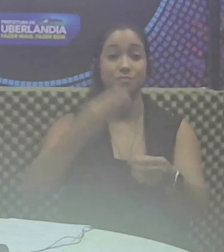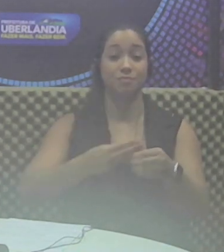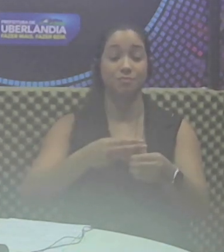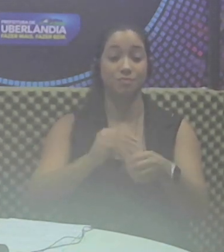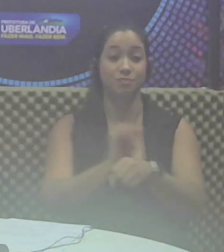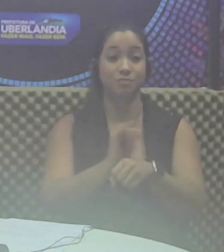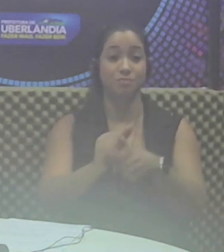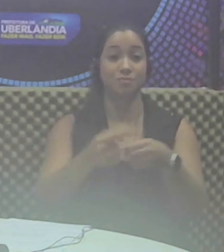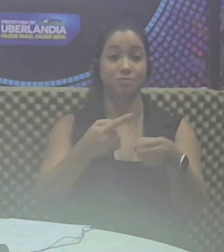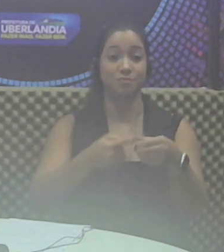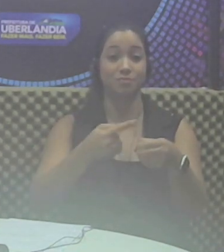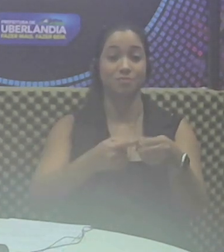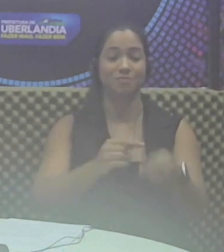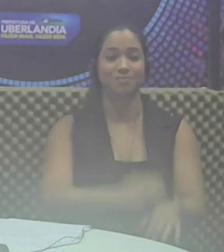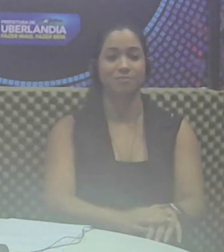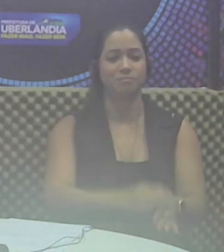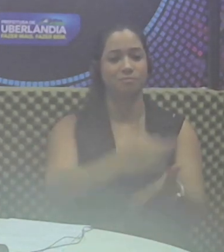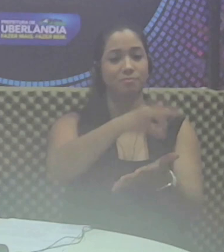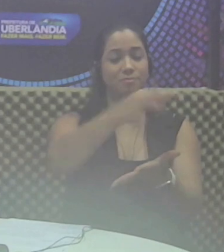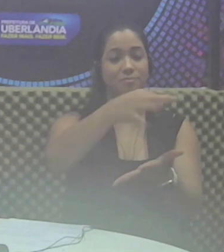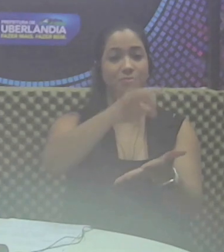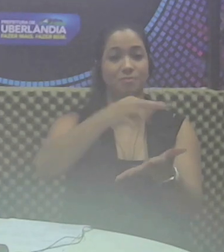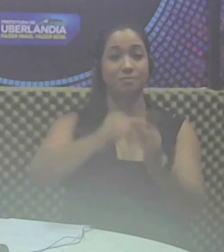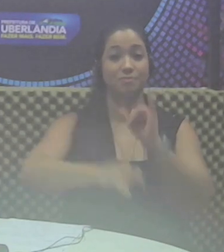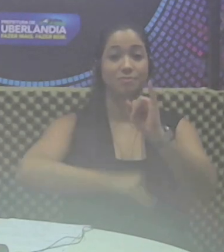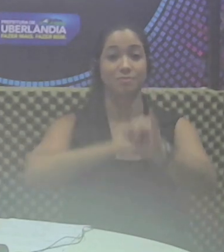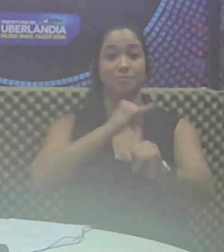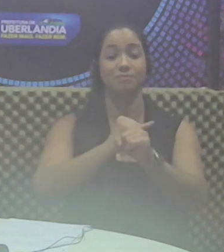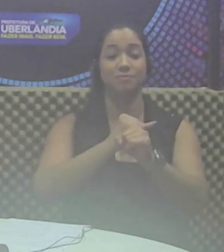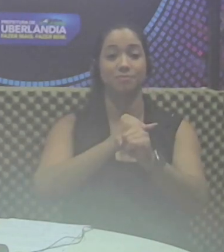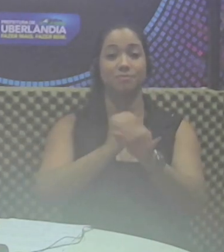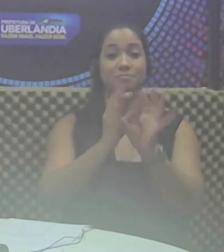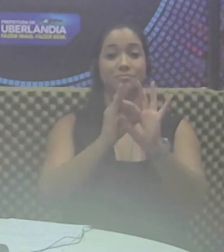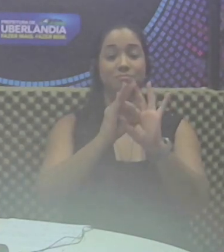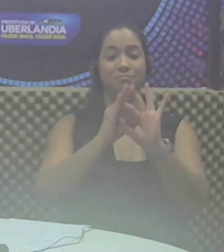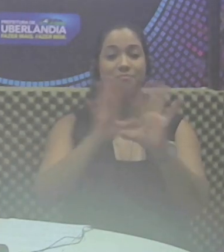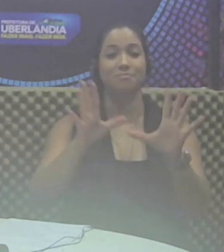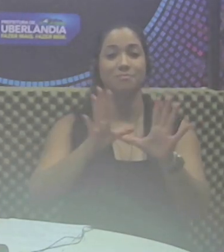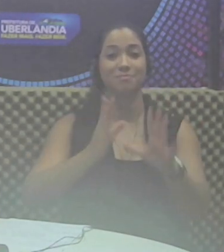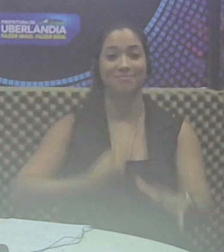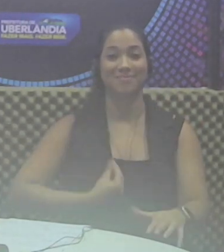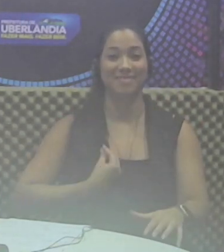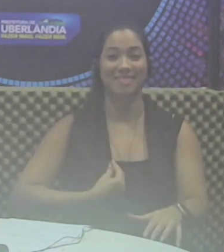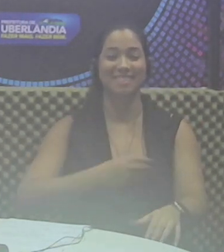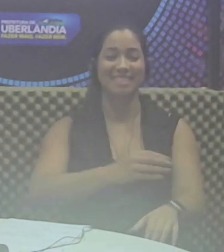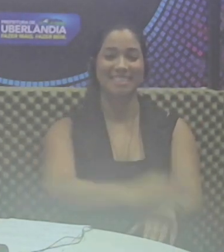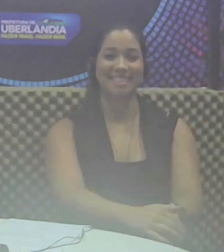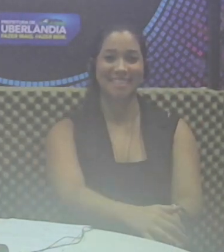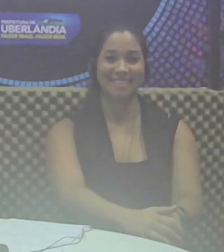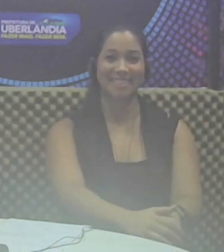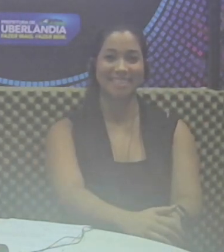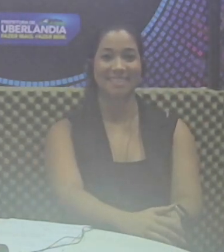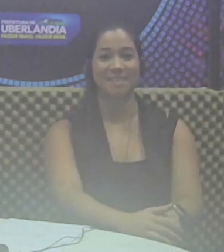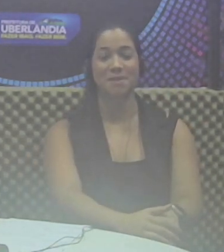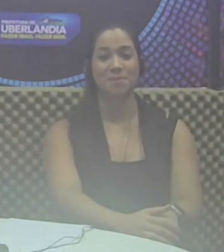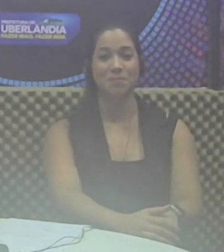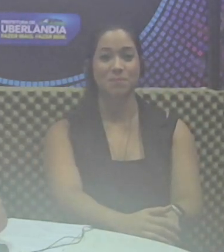Planejamento Urbano. Preencha o formulário online disponibilizado e participe!